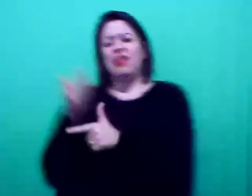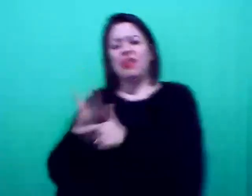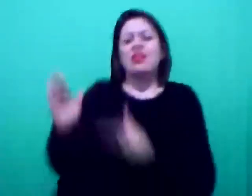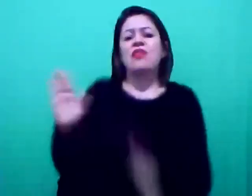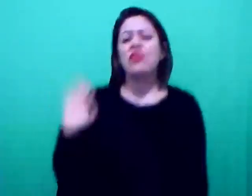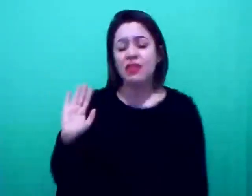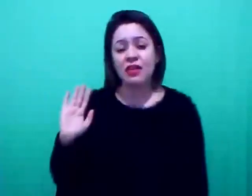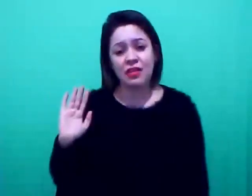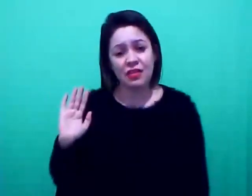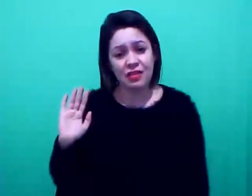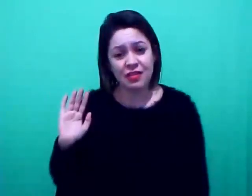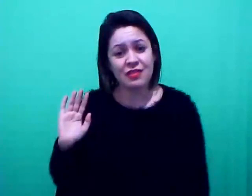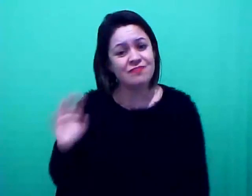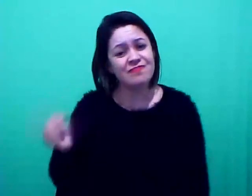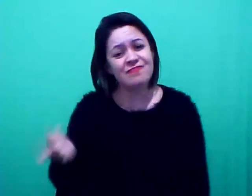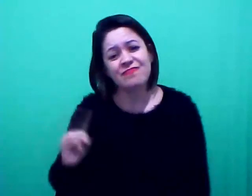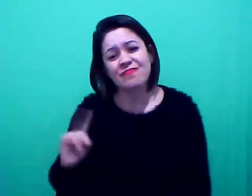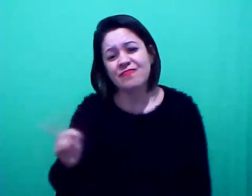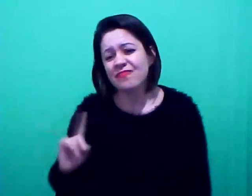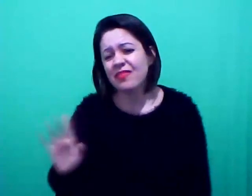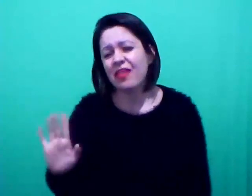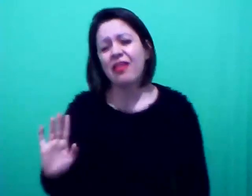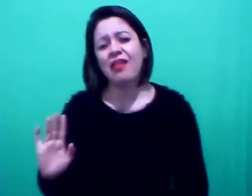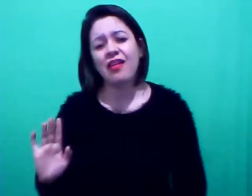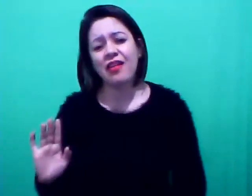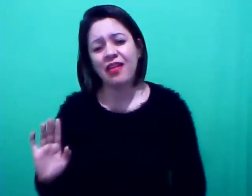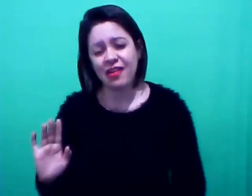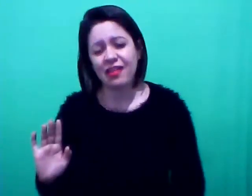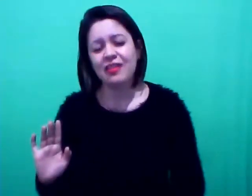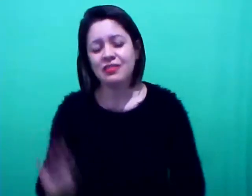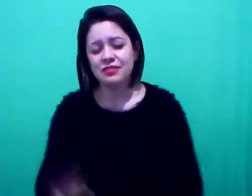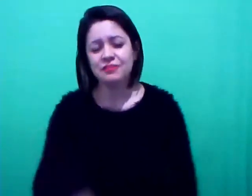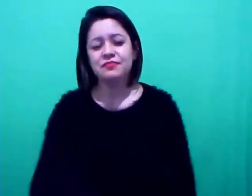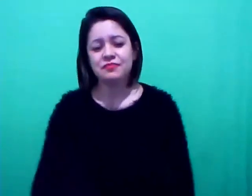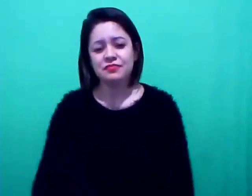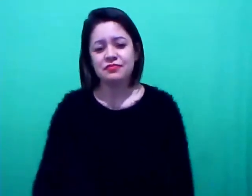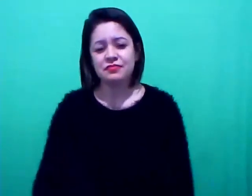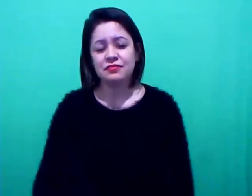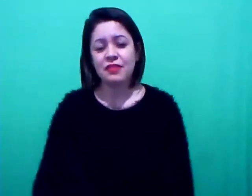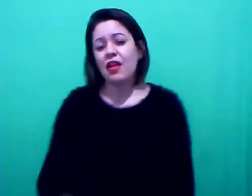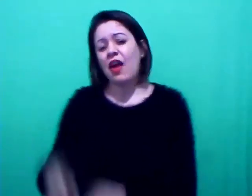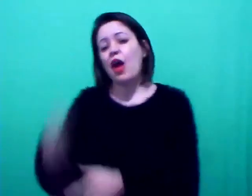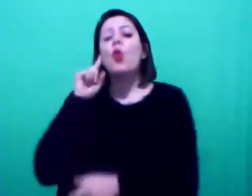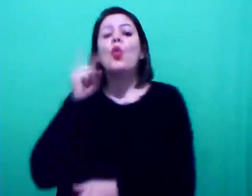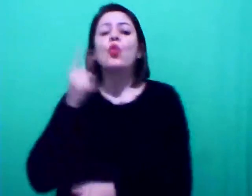E muitas vezes as pessoas que escutam deixam isso abafado, né? E nós precisamos estar aí